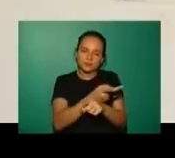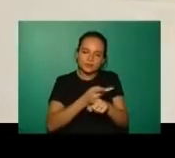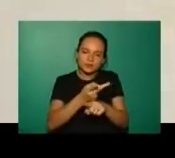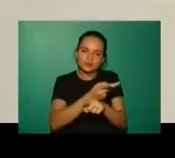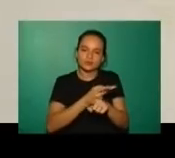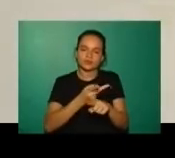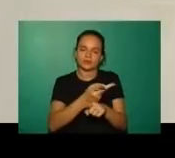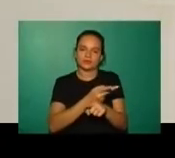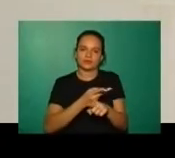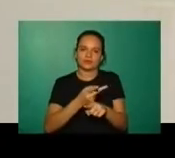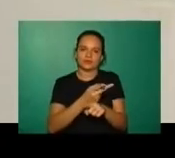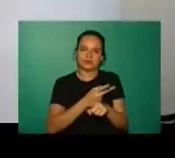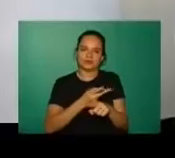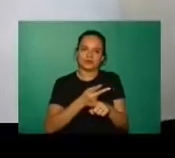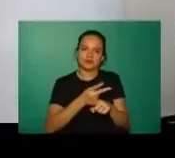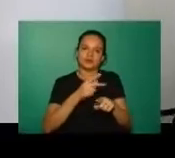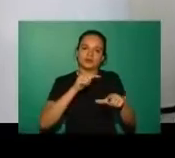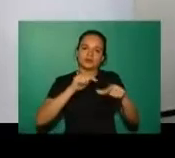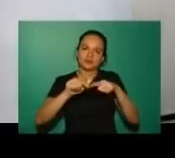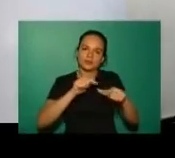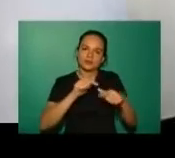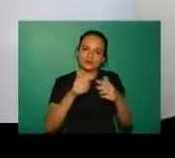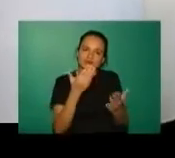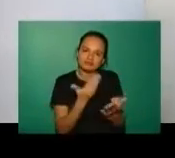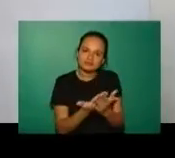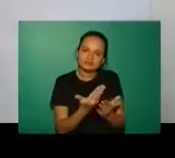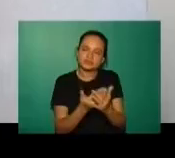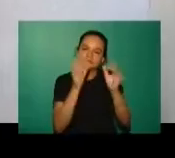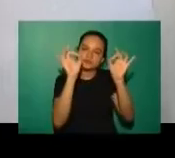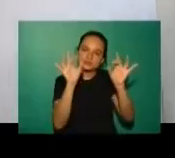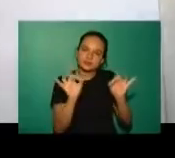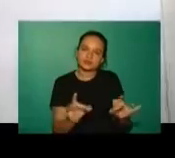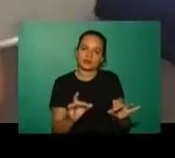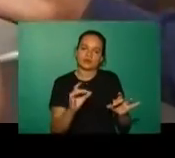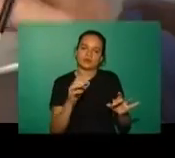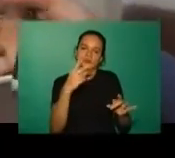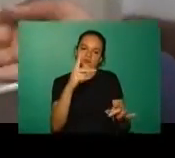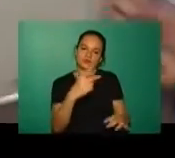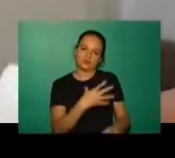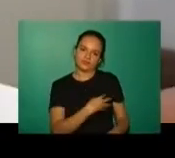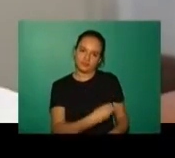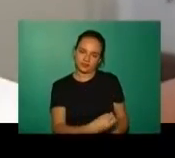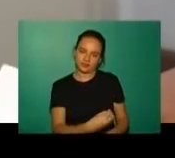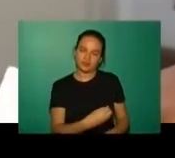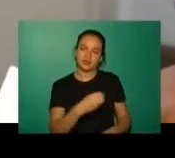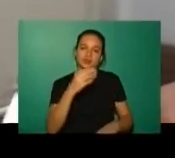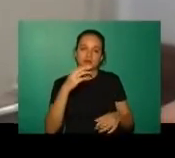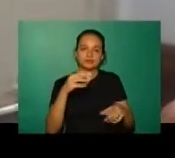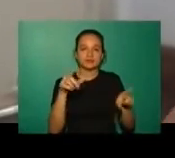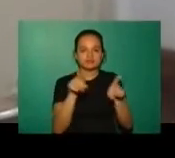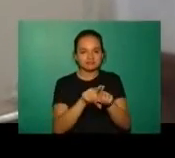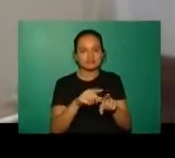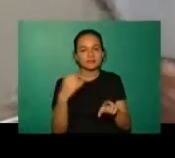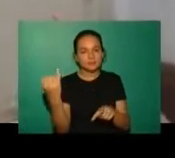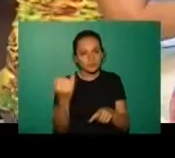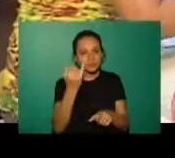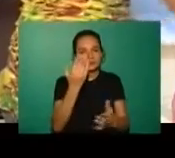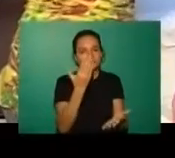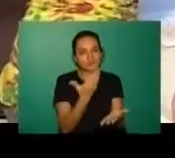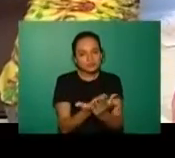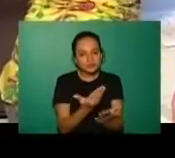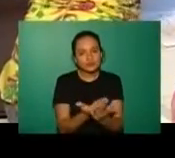um atendimento educacional específico para os seus filhos. Mas é importante também que as escolas